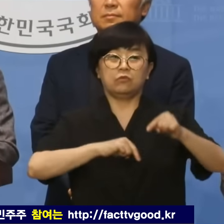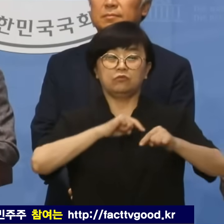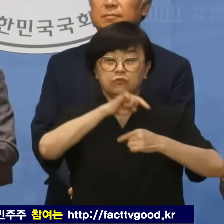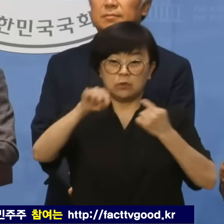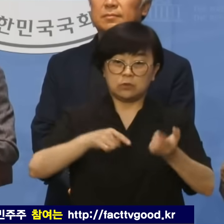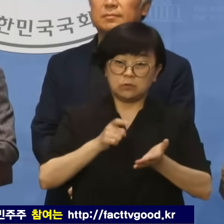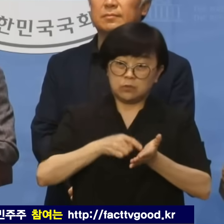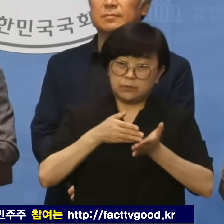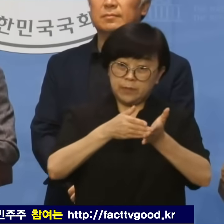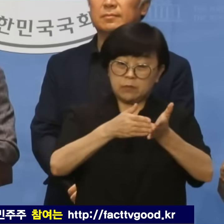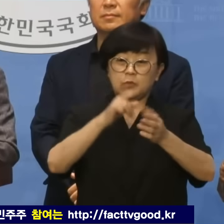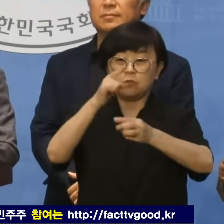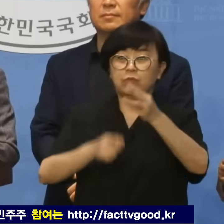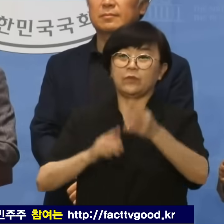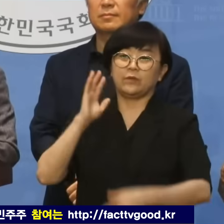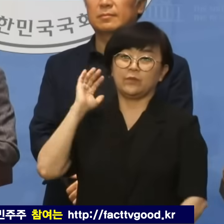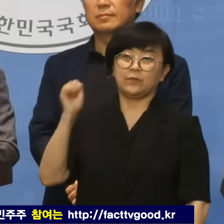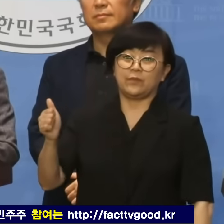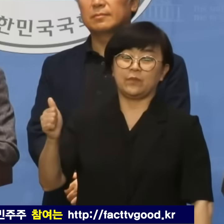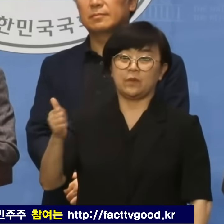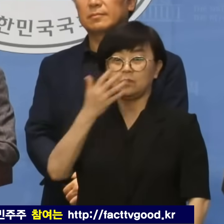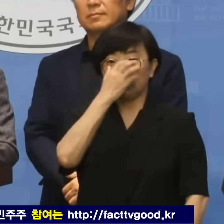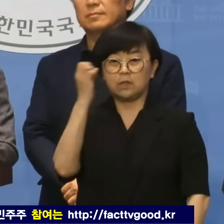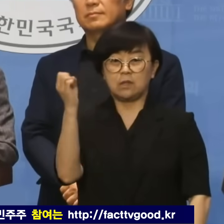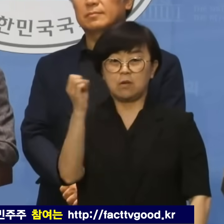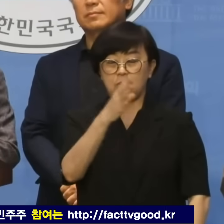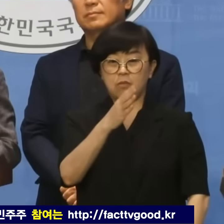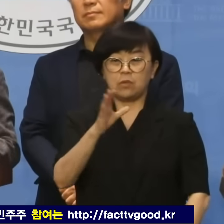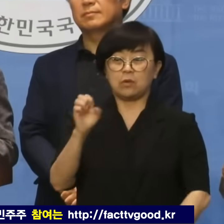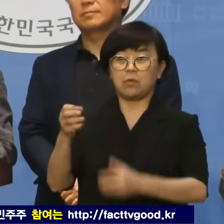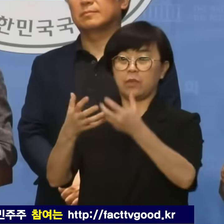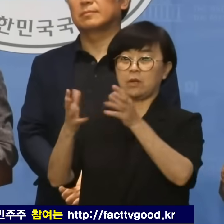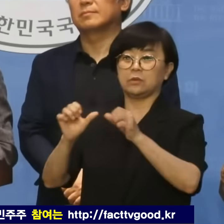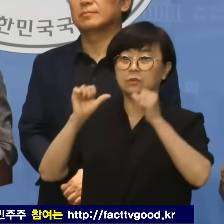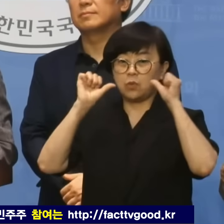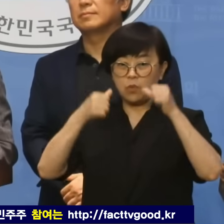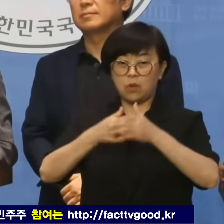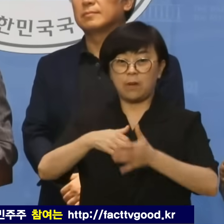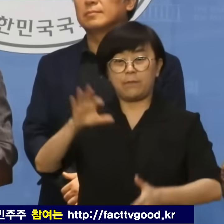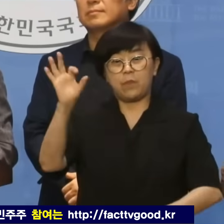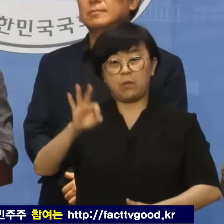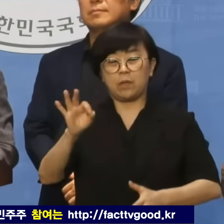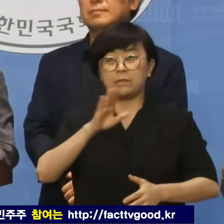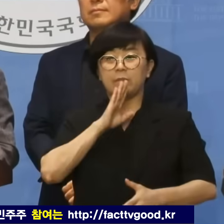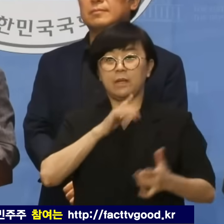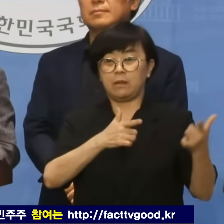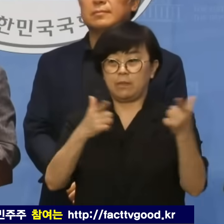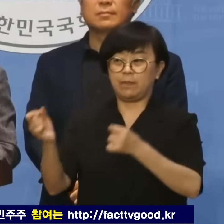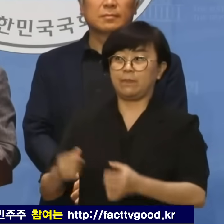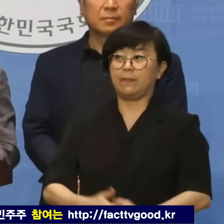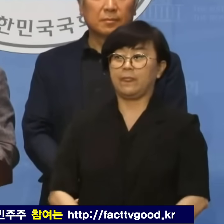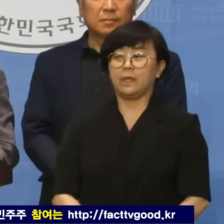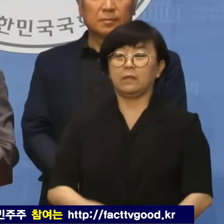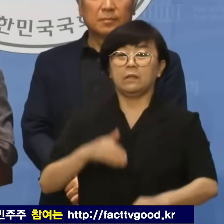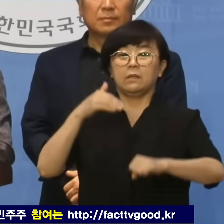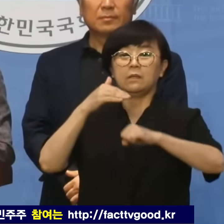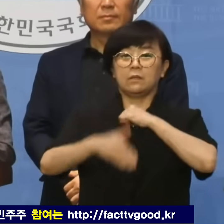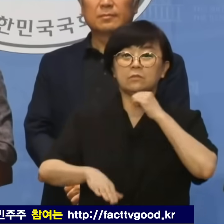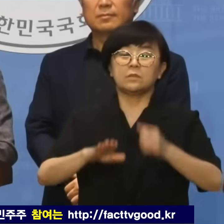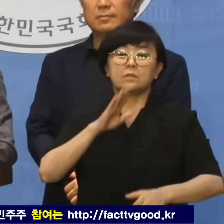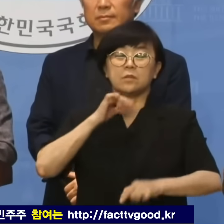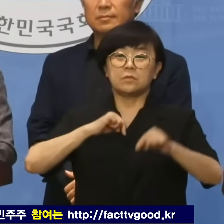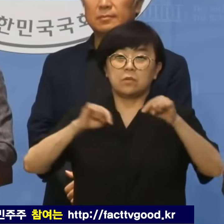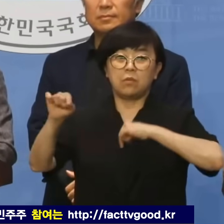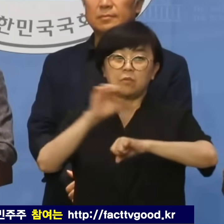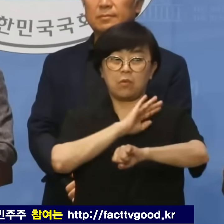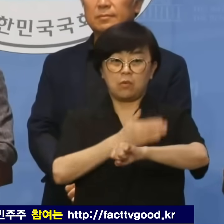촉구했지만 윤석열 대통령은 무시하고 여당은 조롱과 폄하로 일관했습니다. 이렇게 비정한